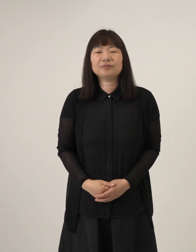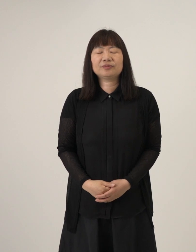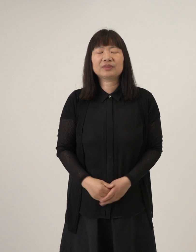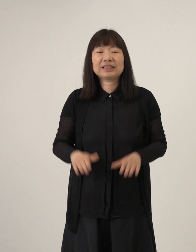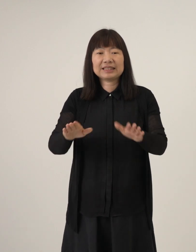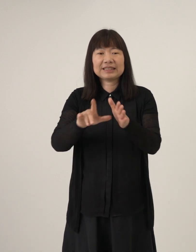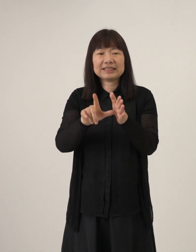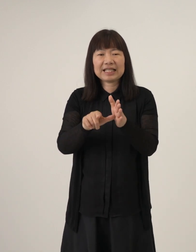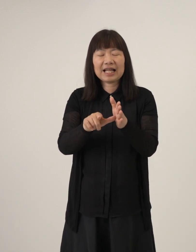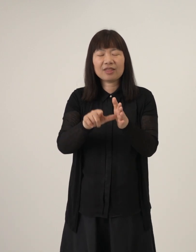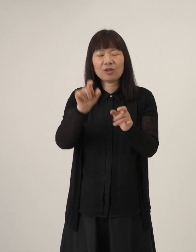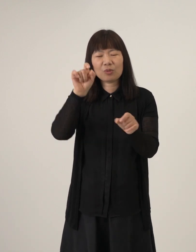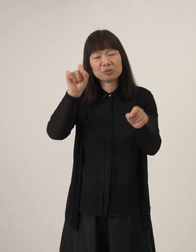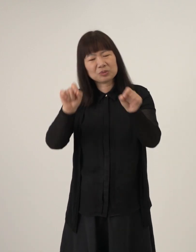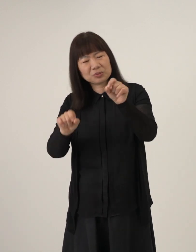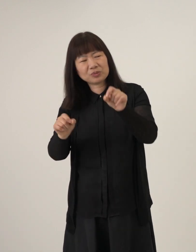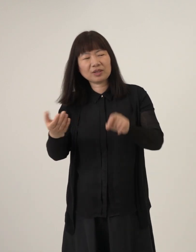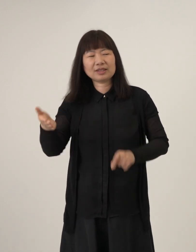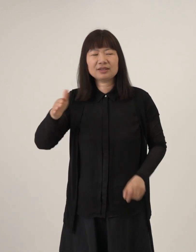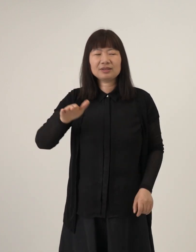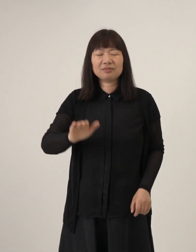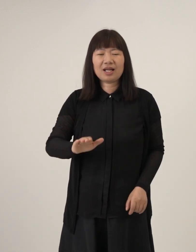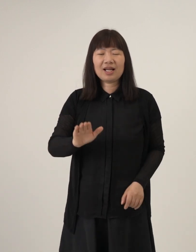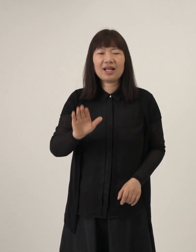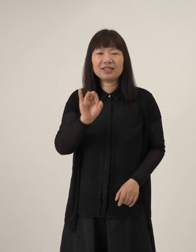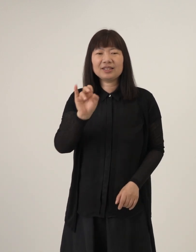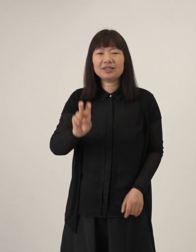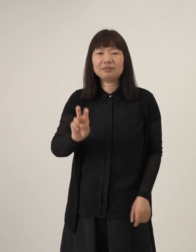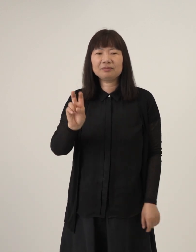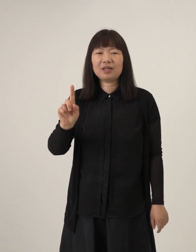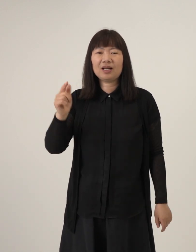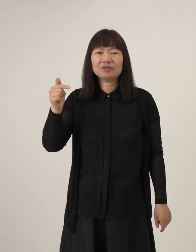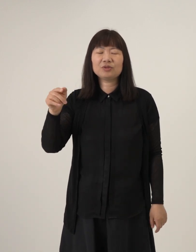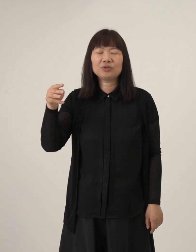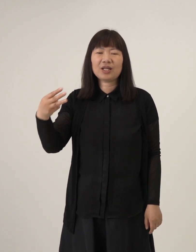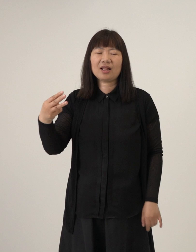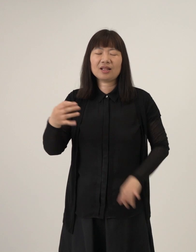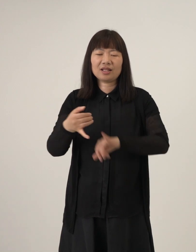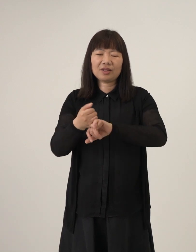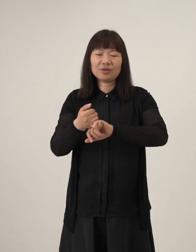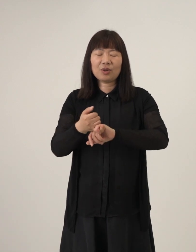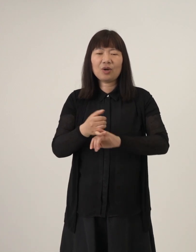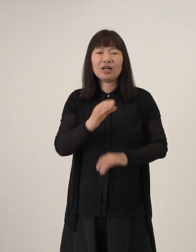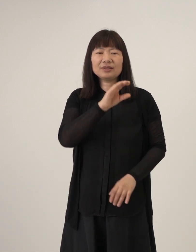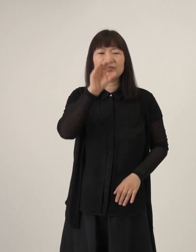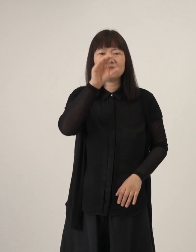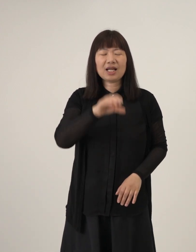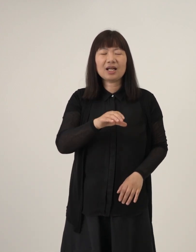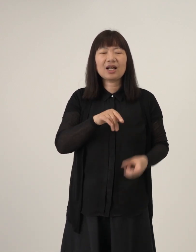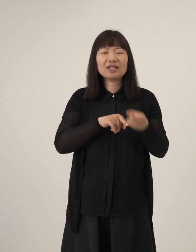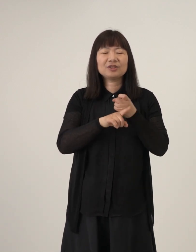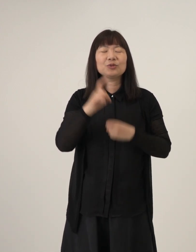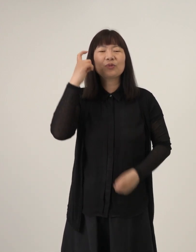우리 시간이 좀 갔지만 임마누엘의 약속, 왜 십자가인가?